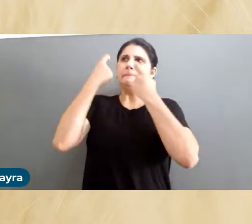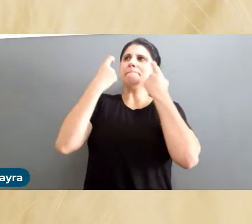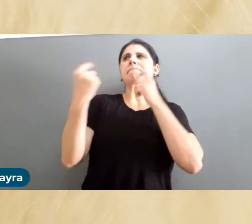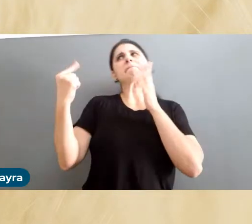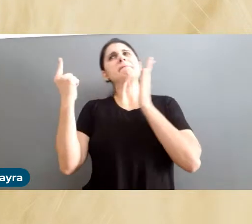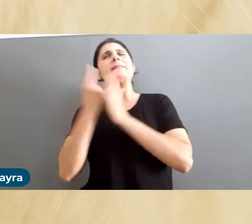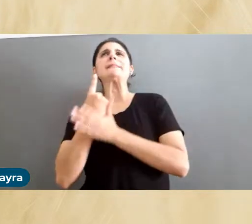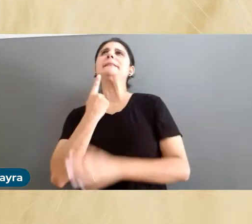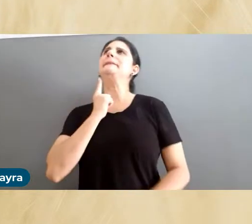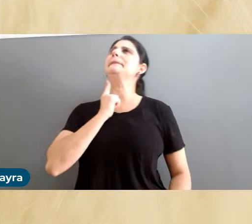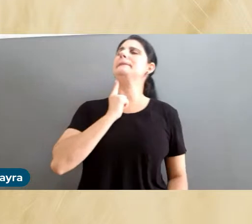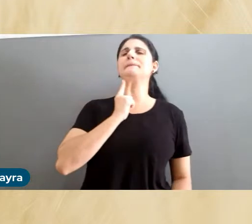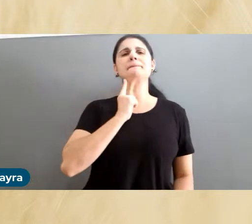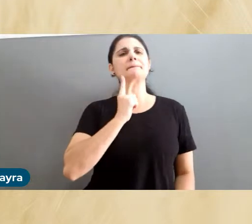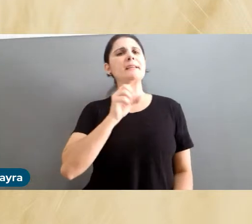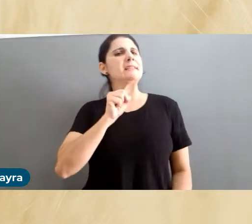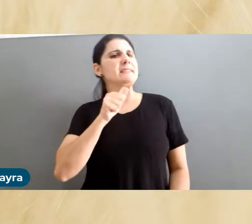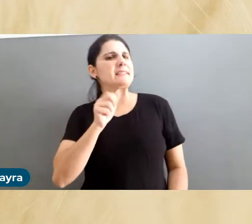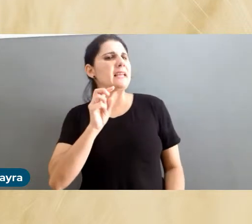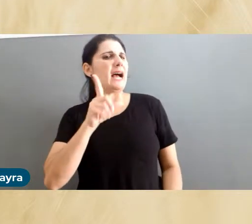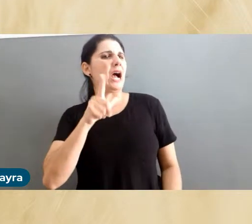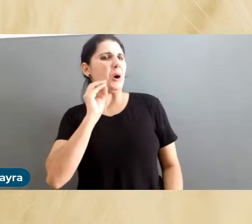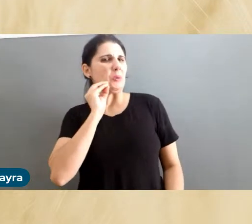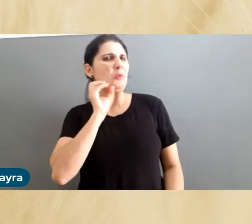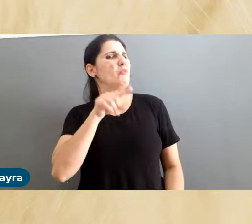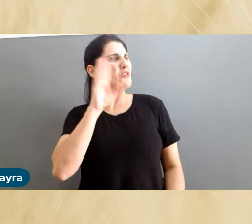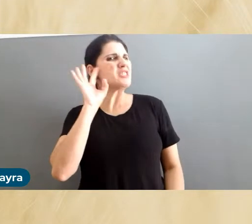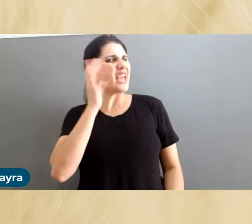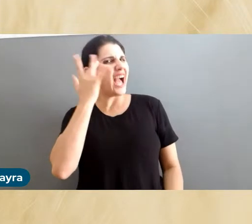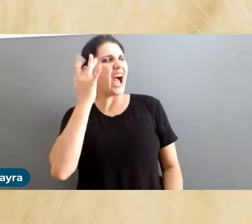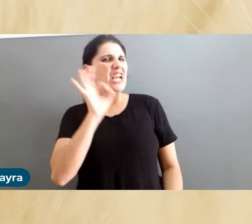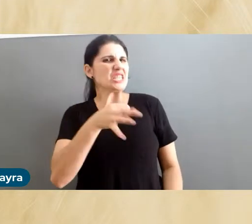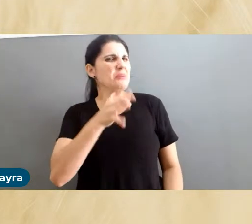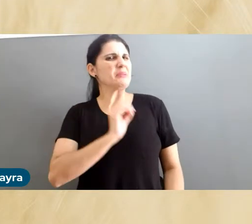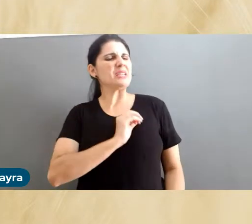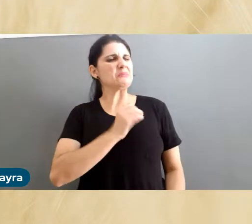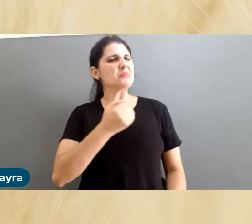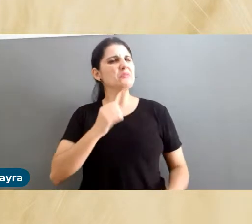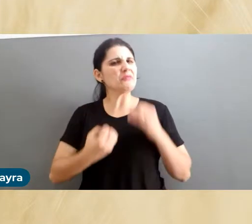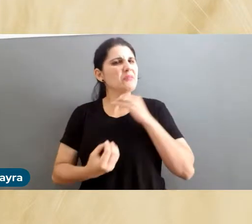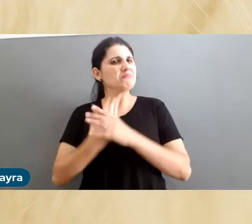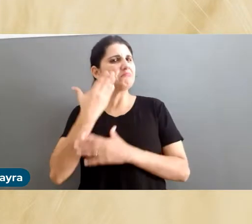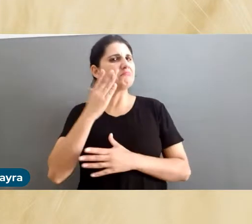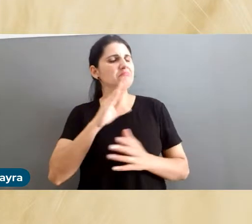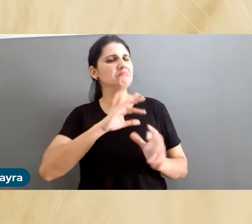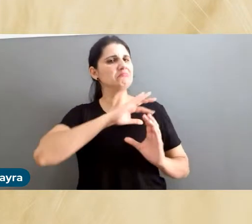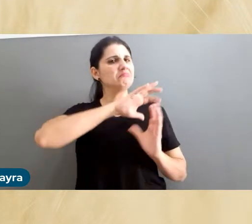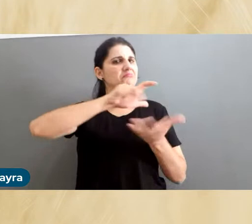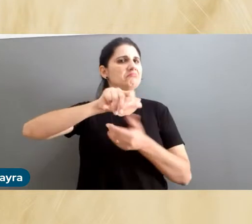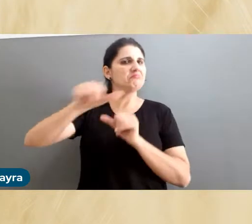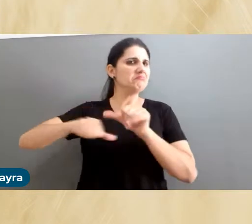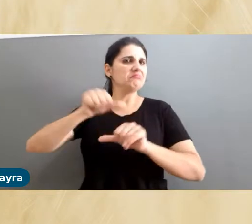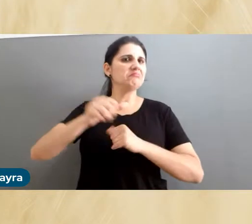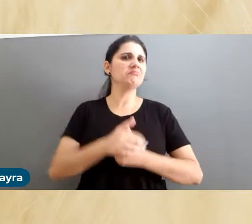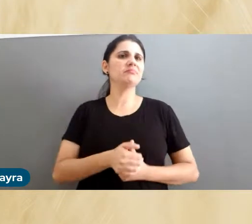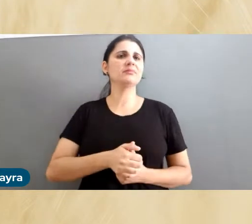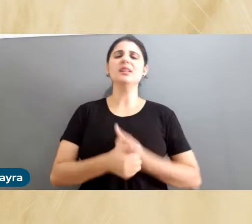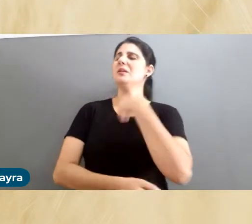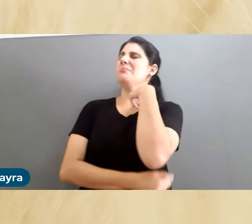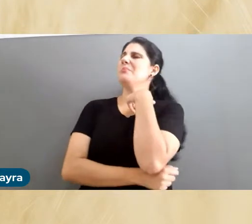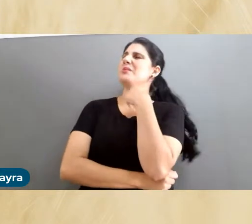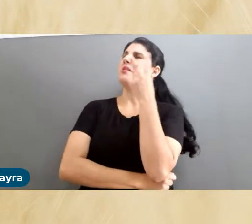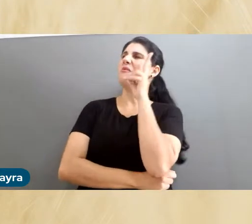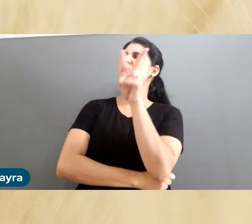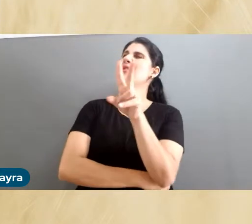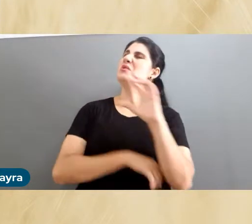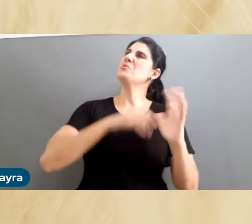assim: Saulo, você acredita mesmo que a gente vai chegar no mundo de regeneração? Porque eu olho para o mundo assim e